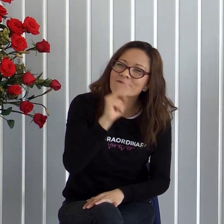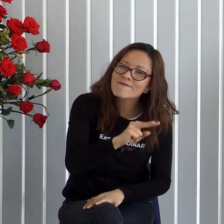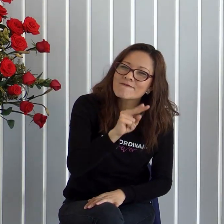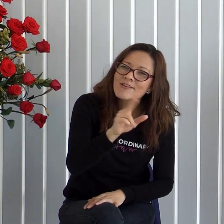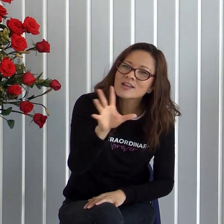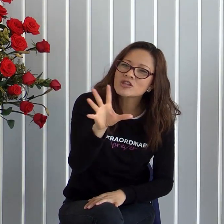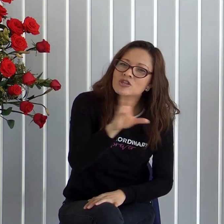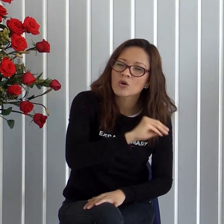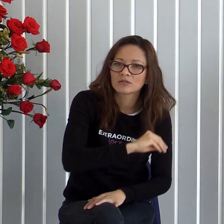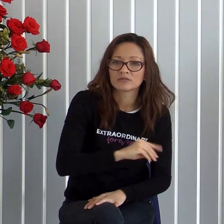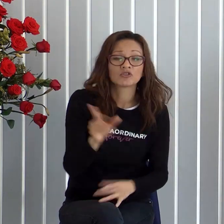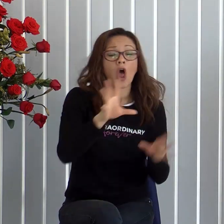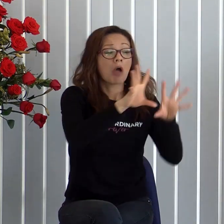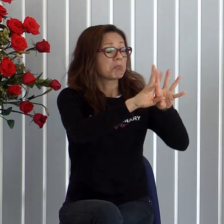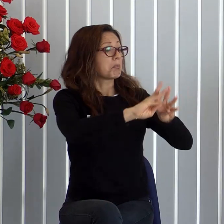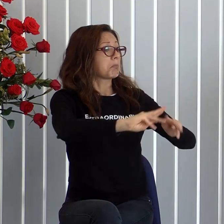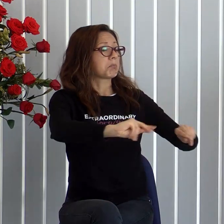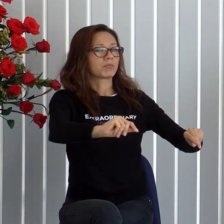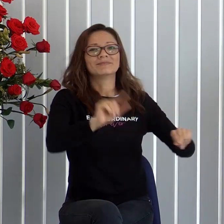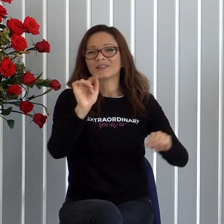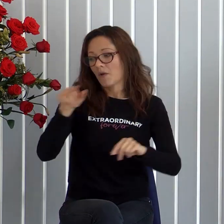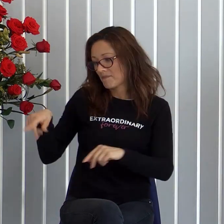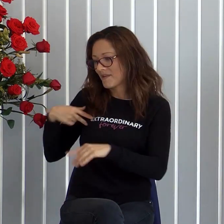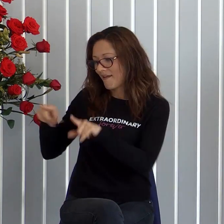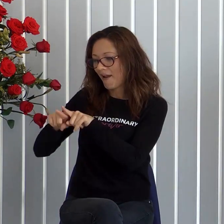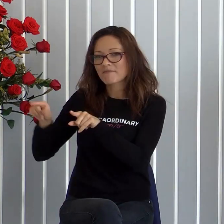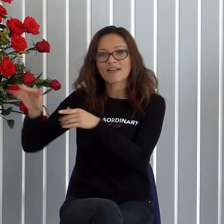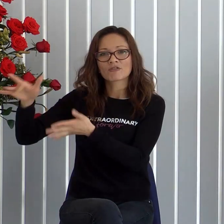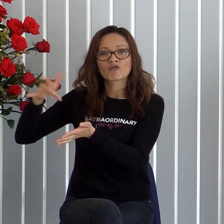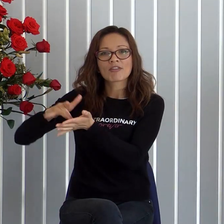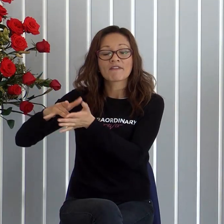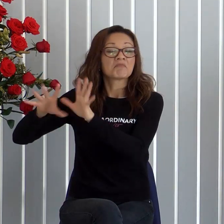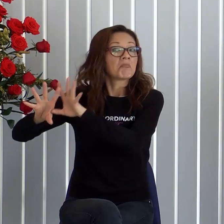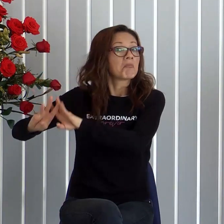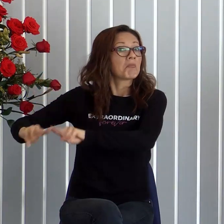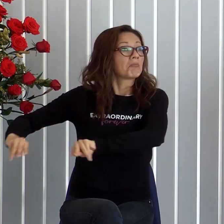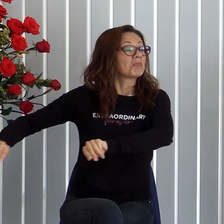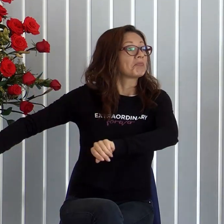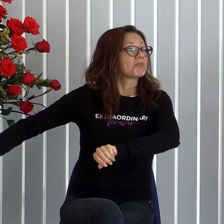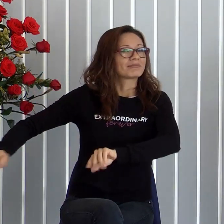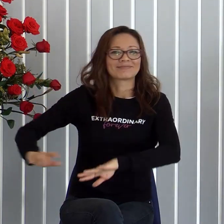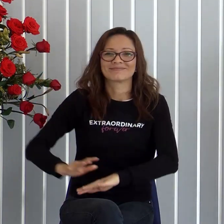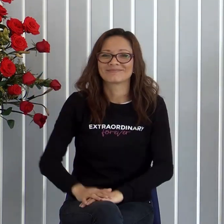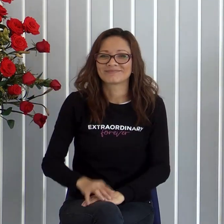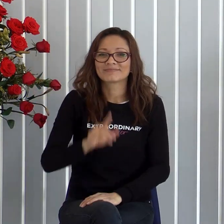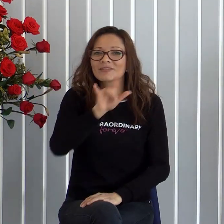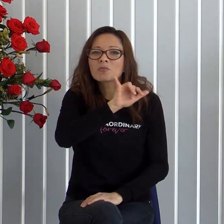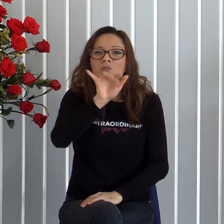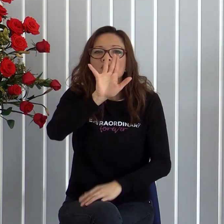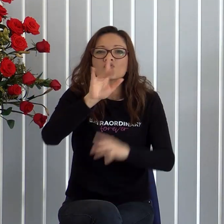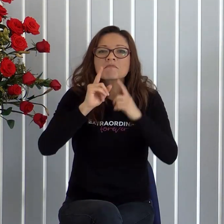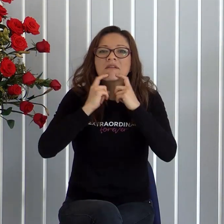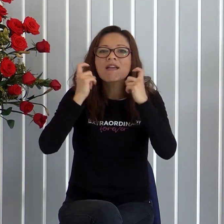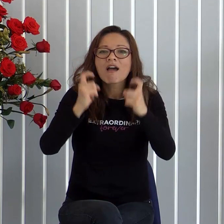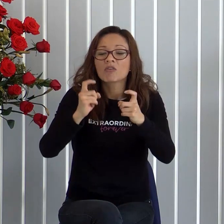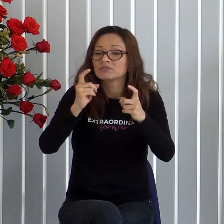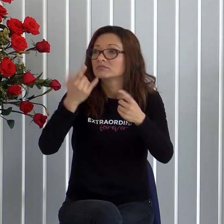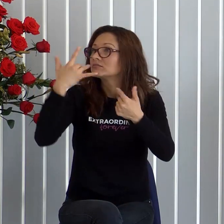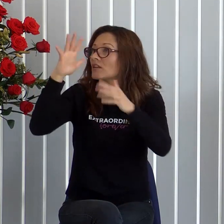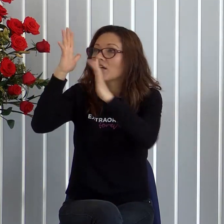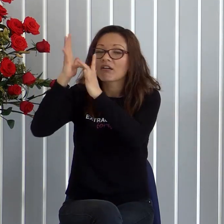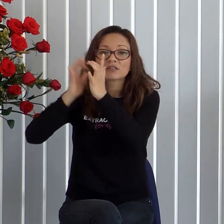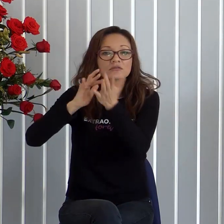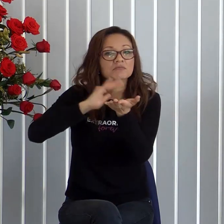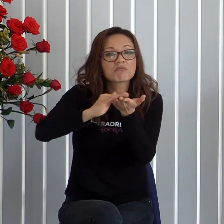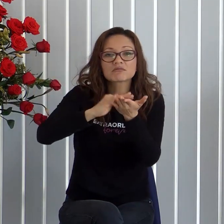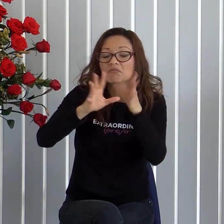Todo quedó desaparecido. Mire, el tonto que se acuerda de su pasado es usted, viejo.